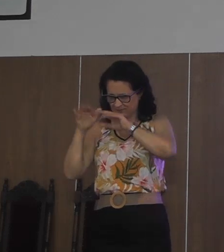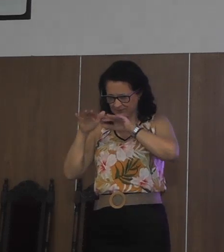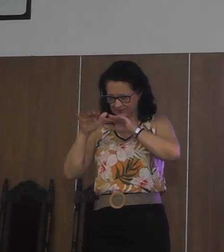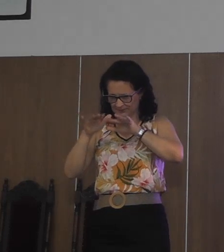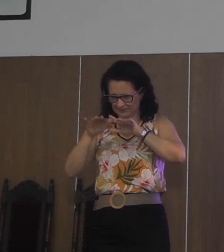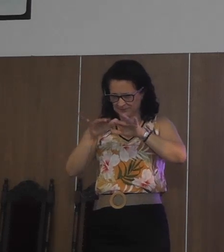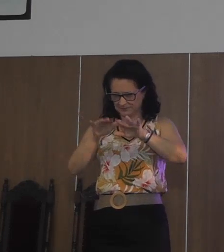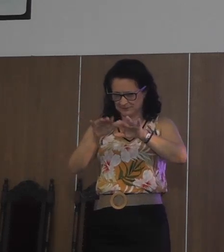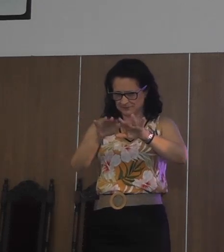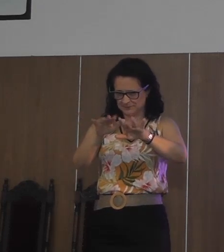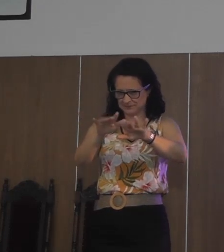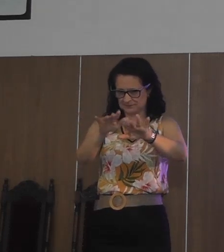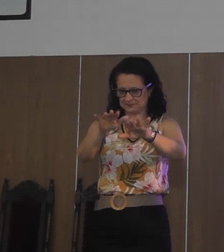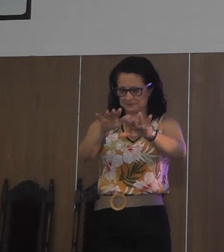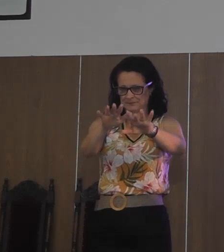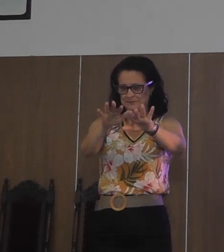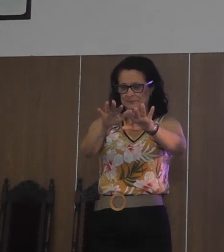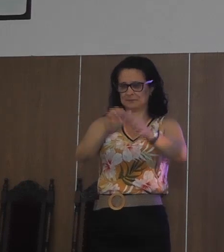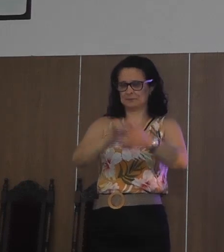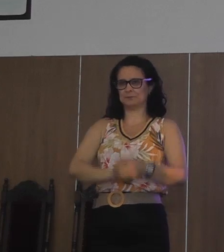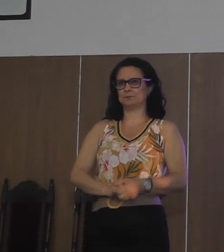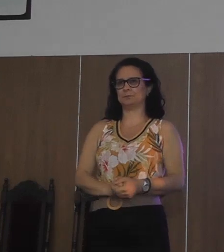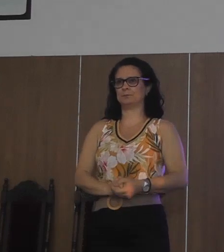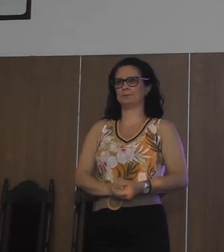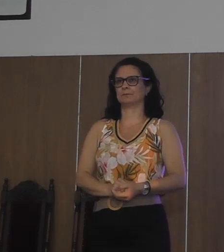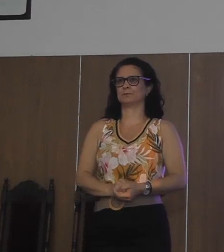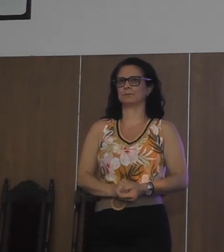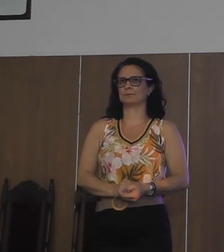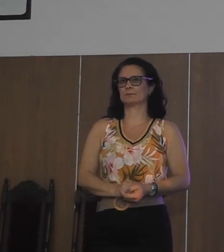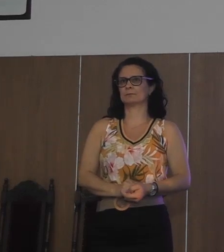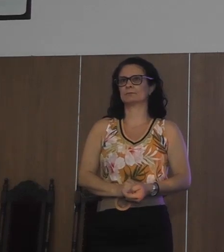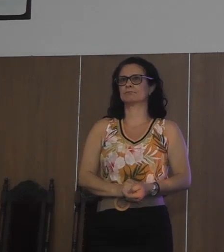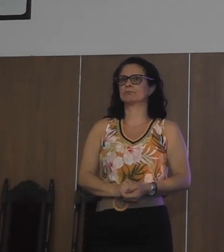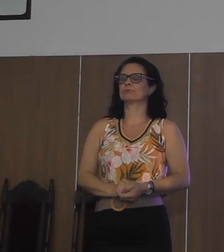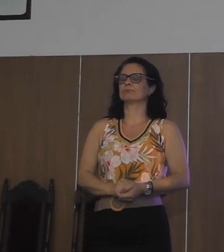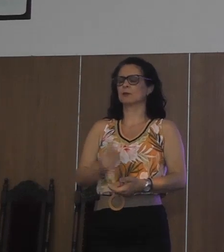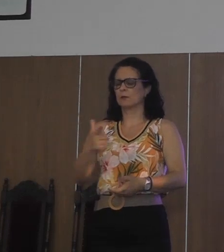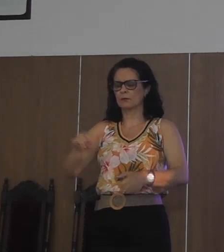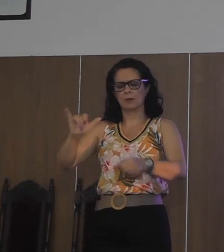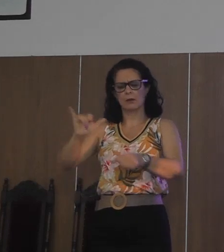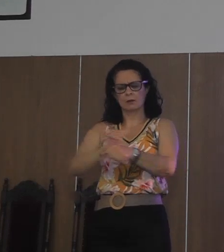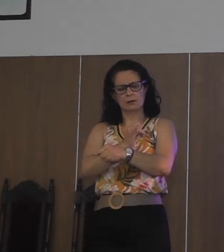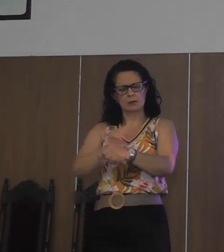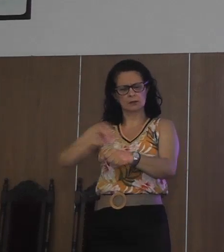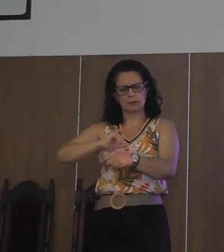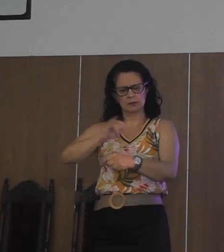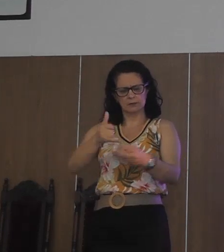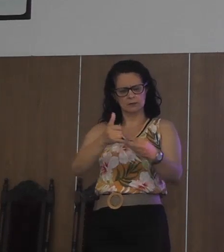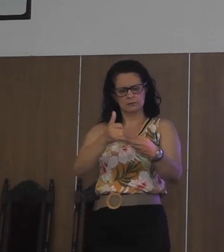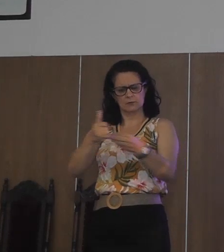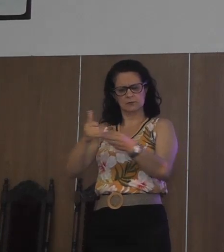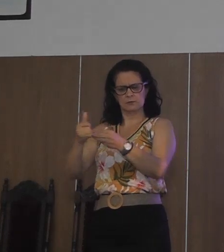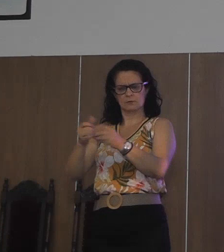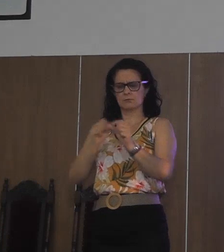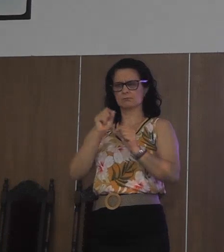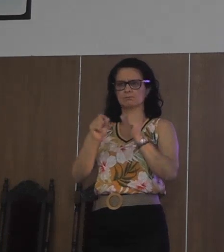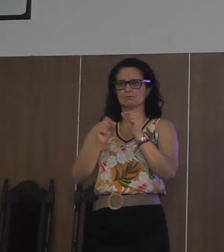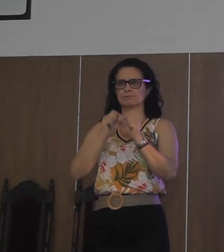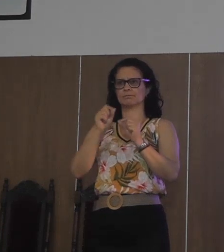E outra coisa, outra característica que denota esse homem de Deus, o nome dele tem uma forte